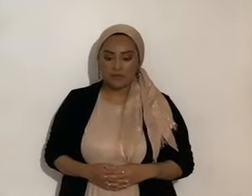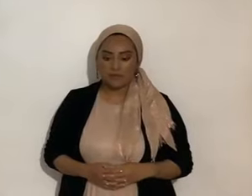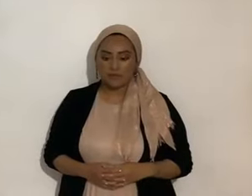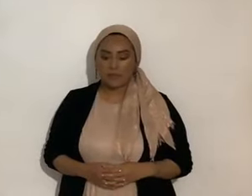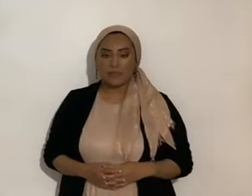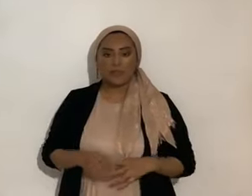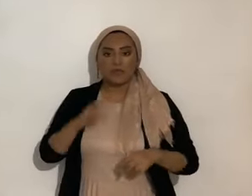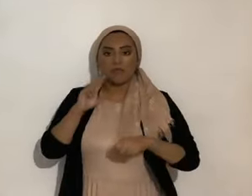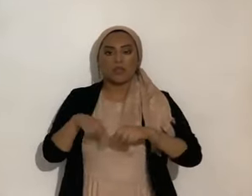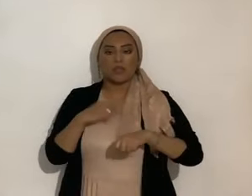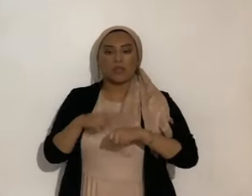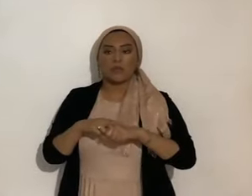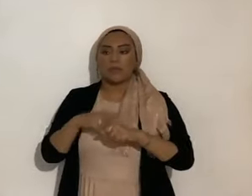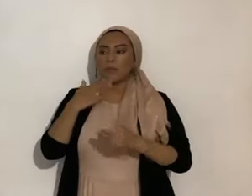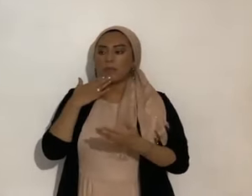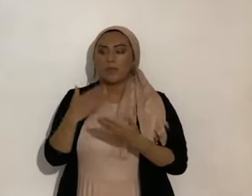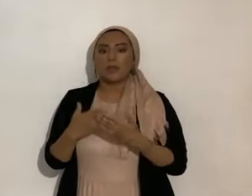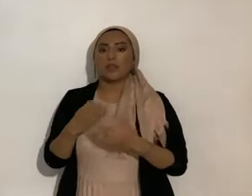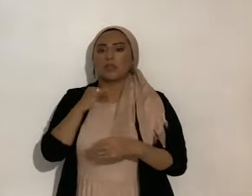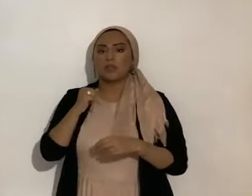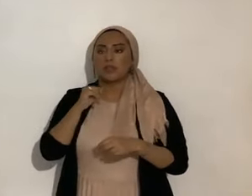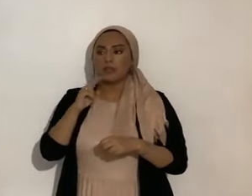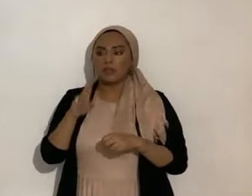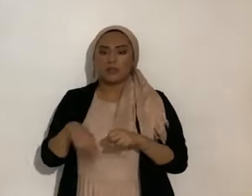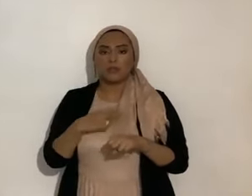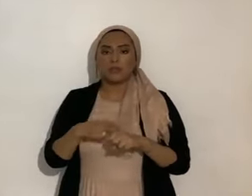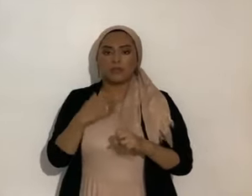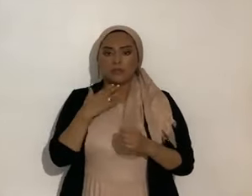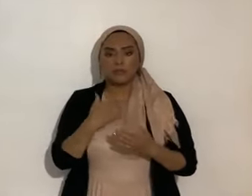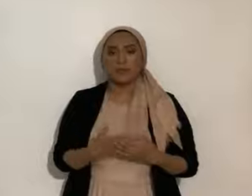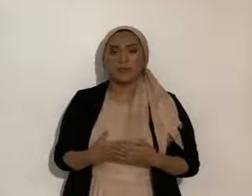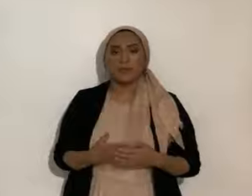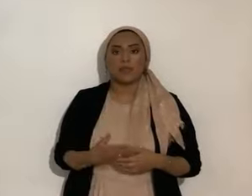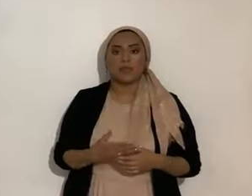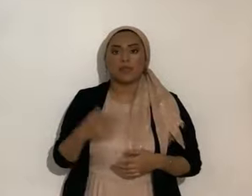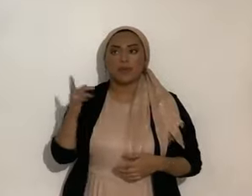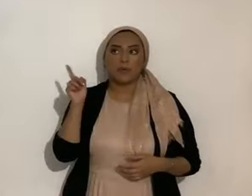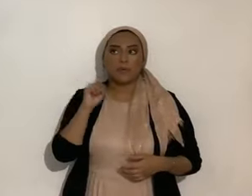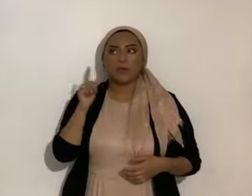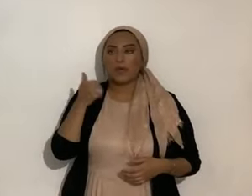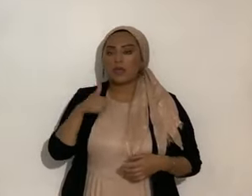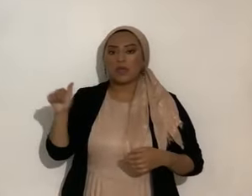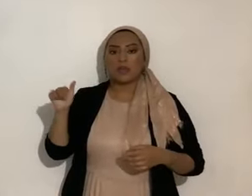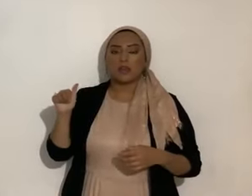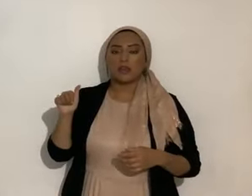común, normal, debe ser lo normal, es lo normal, donde cualquier error